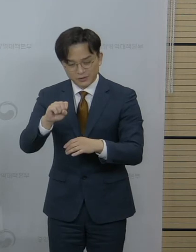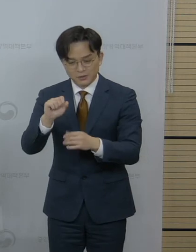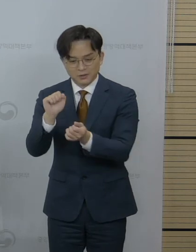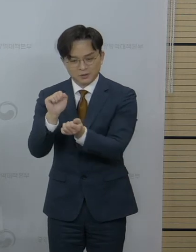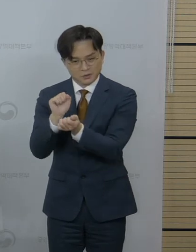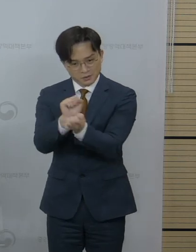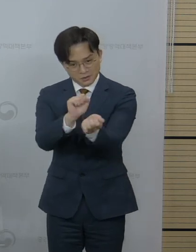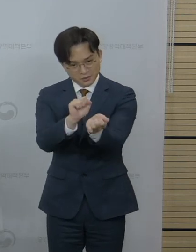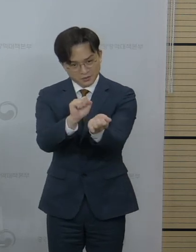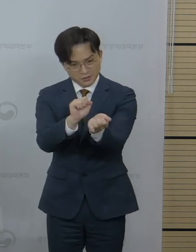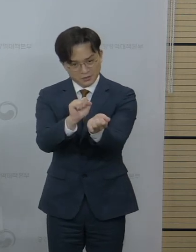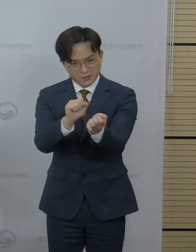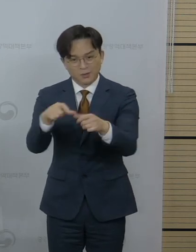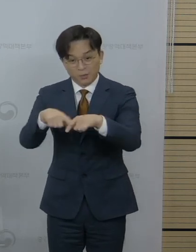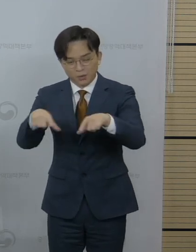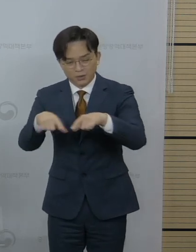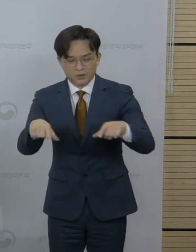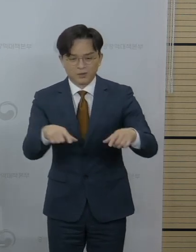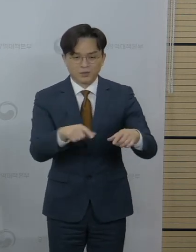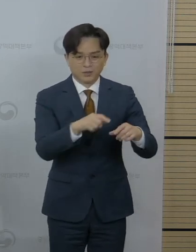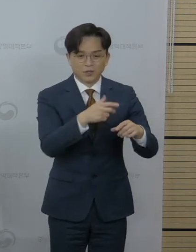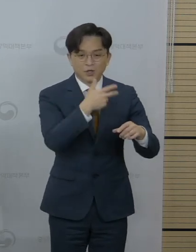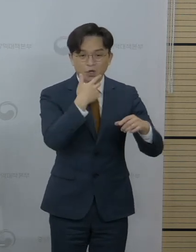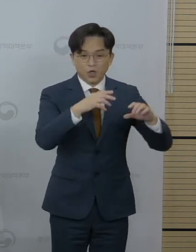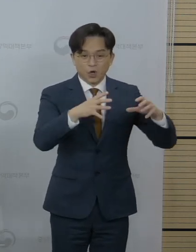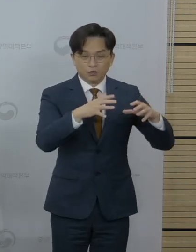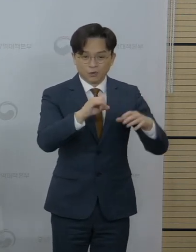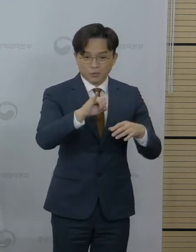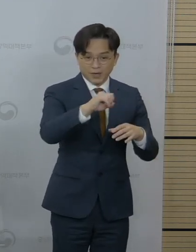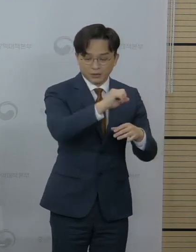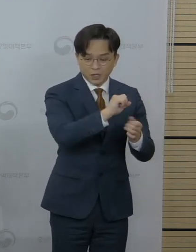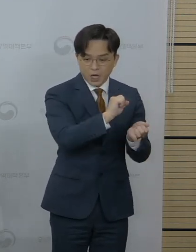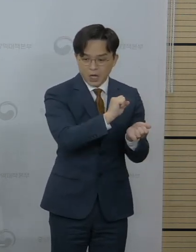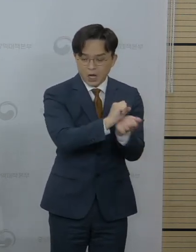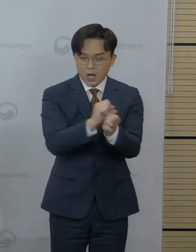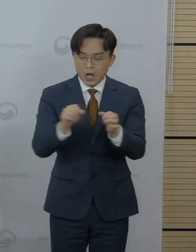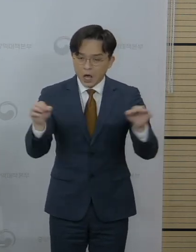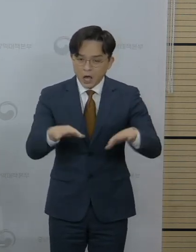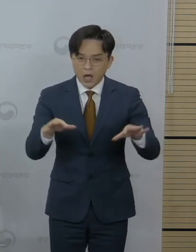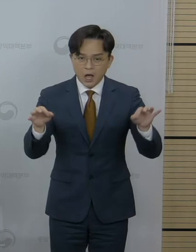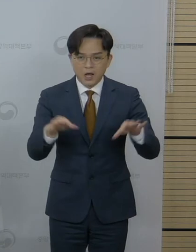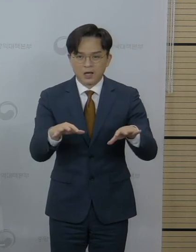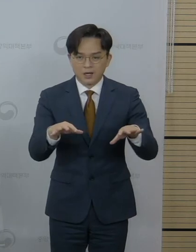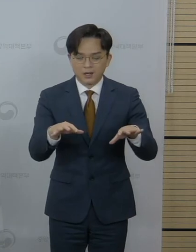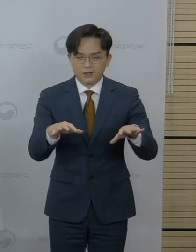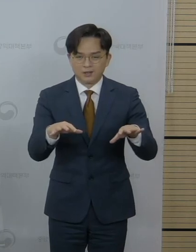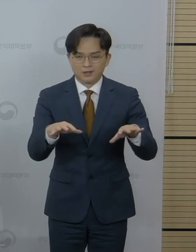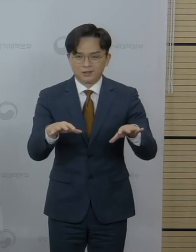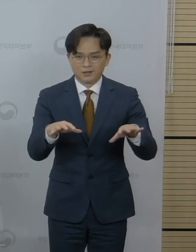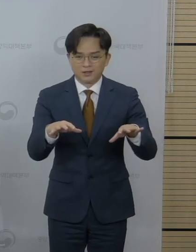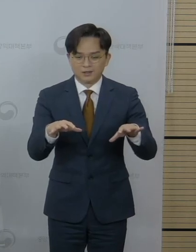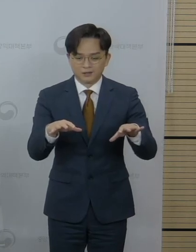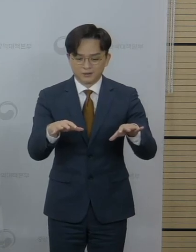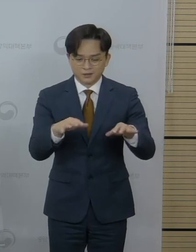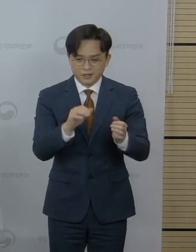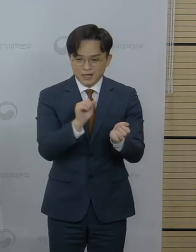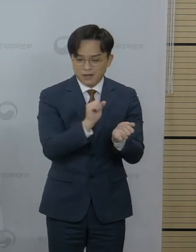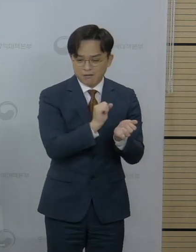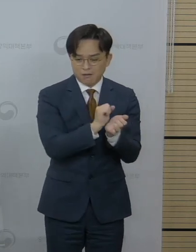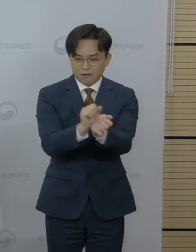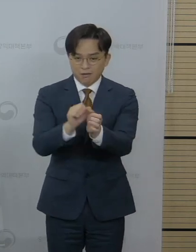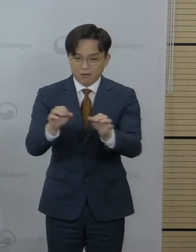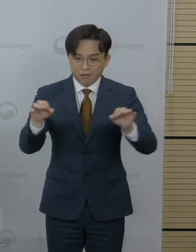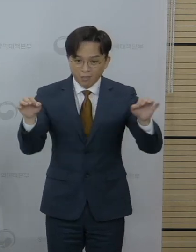그만큼 전파력이 높기 때문에 비록 상대적으로 어린 연령에서 그동안 코로나19 감염이 잘